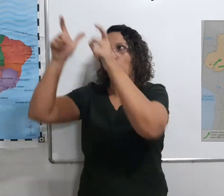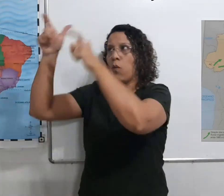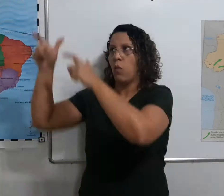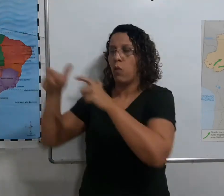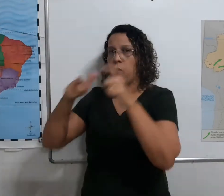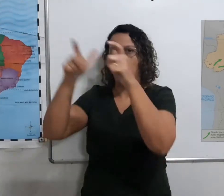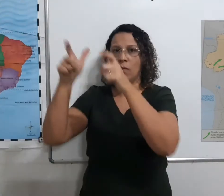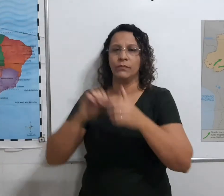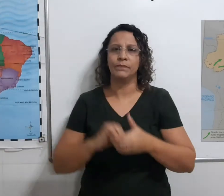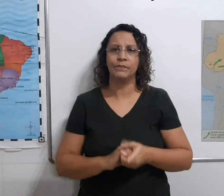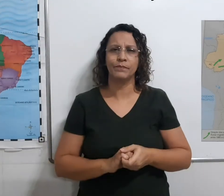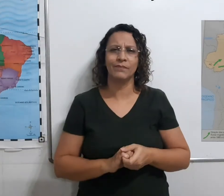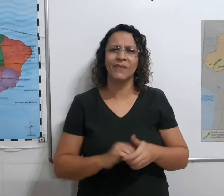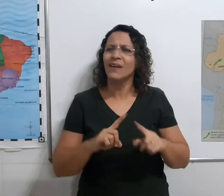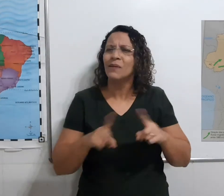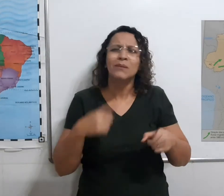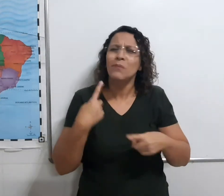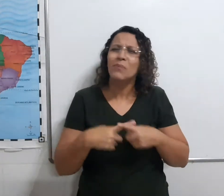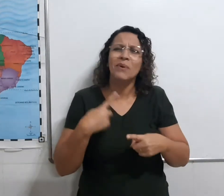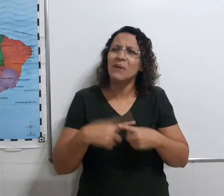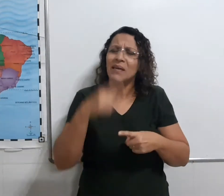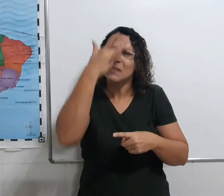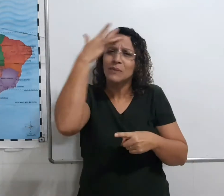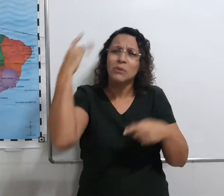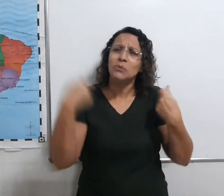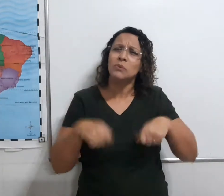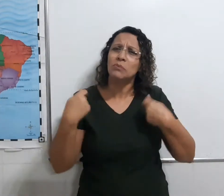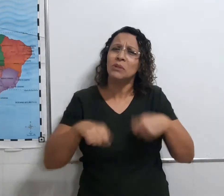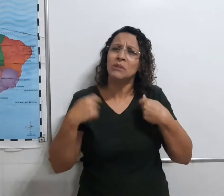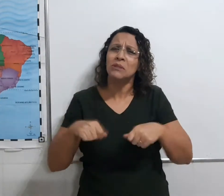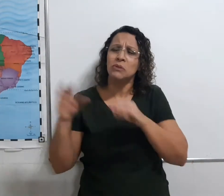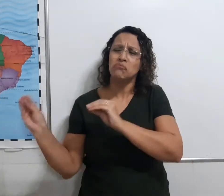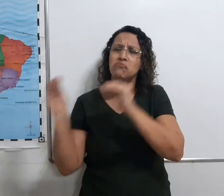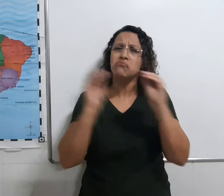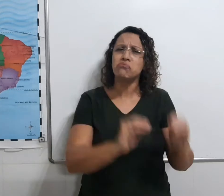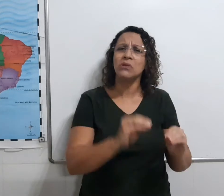Mas por que as pessoas precisavam se mudar?